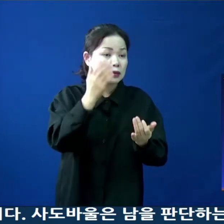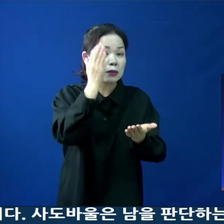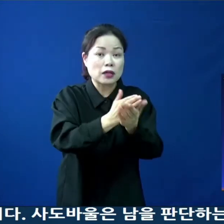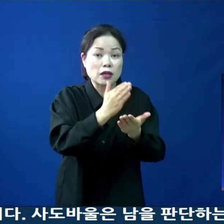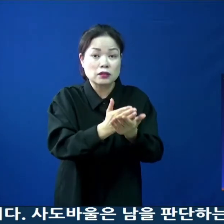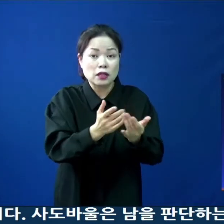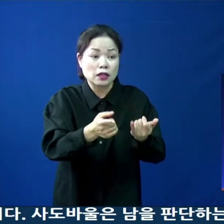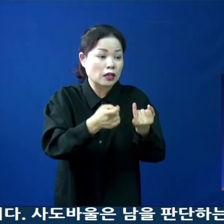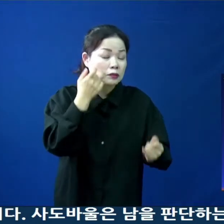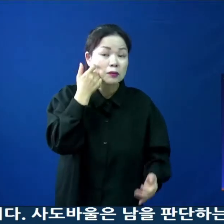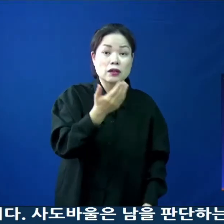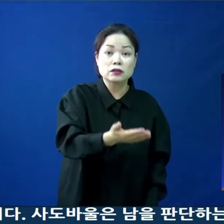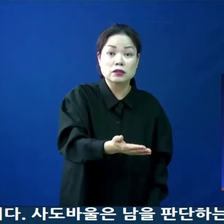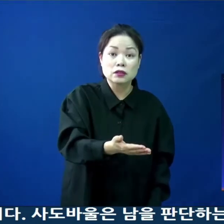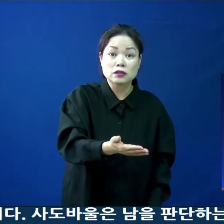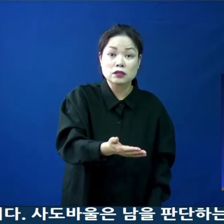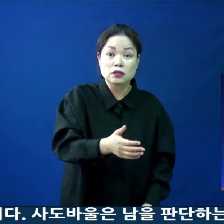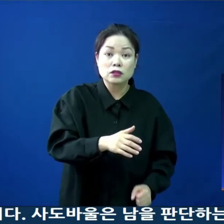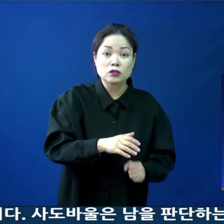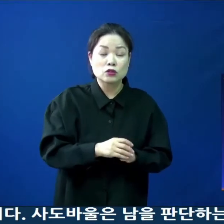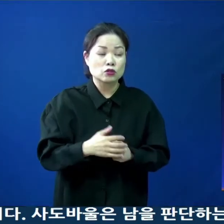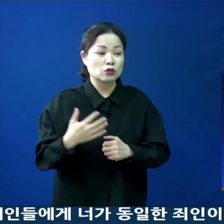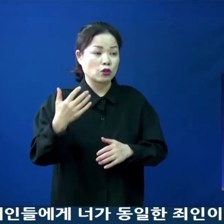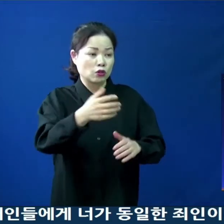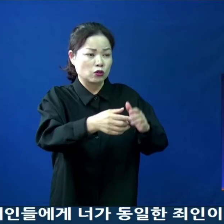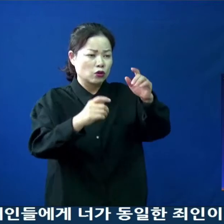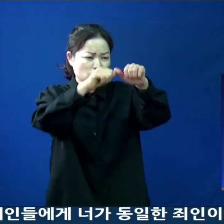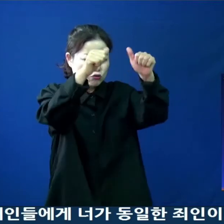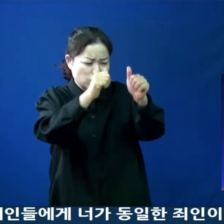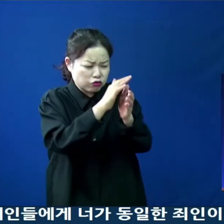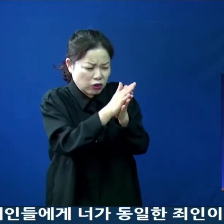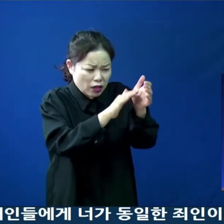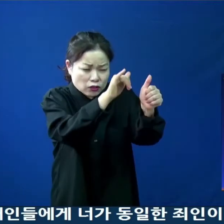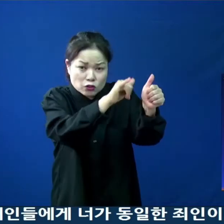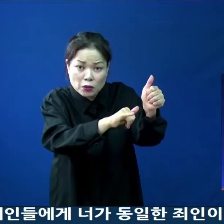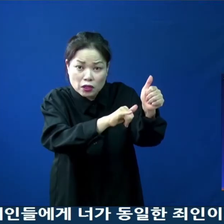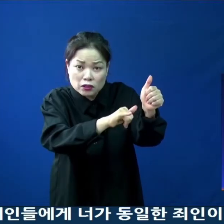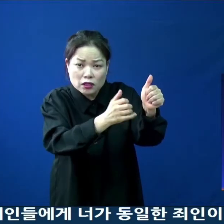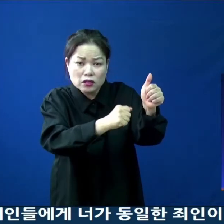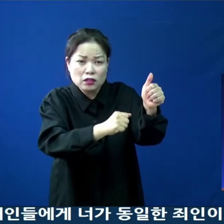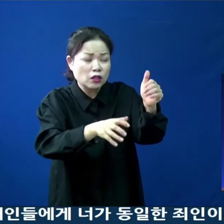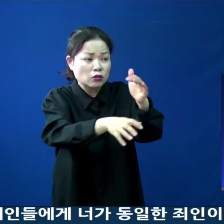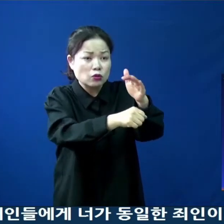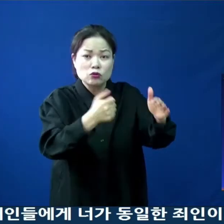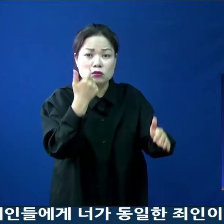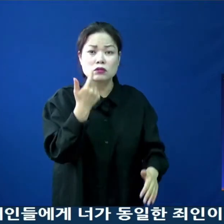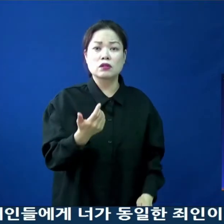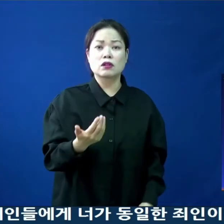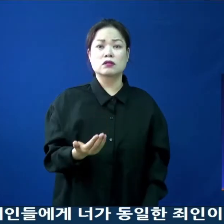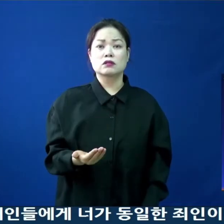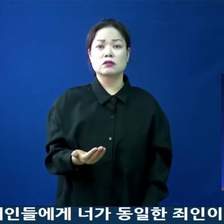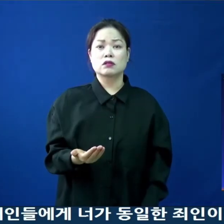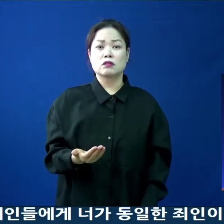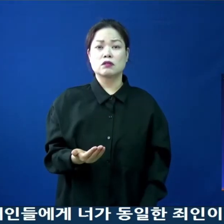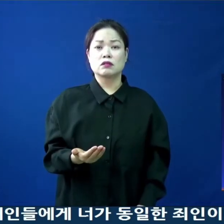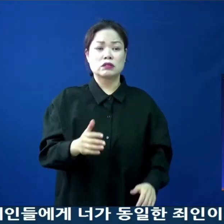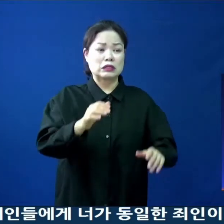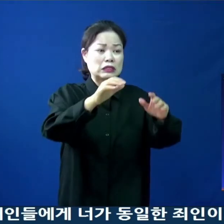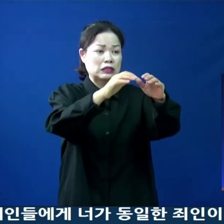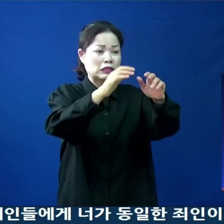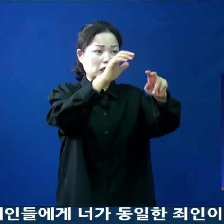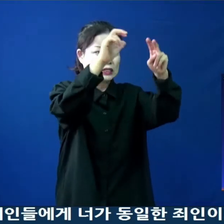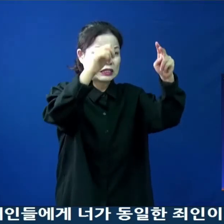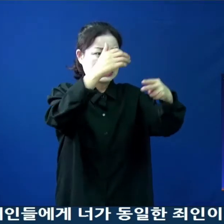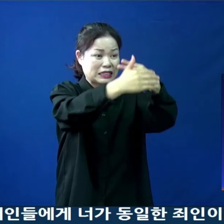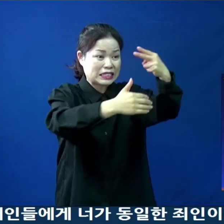간음하느냐? 우상 숭배의 죄를 지적하는 네가 신사의 물건을 도둑질하느냐? 신전의 물건을